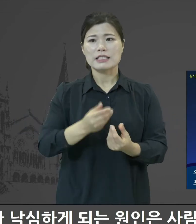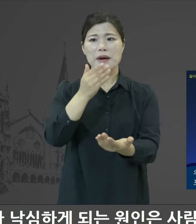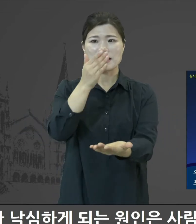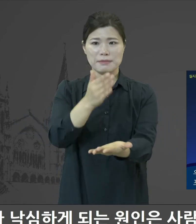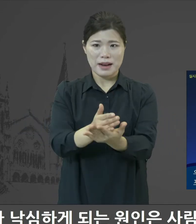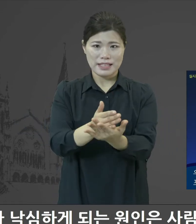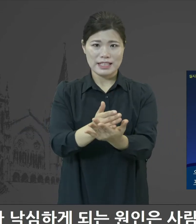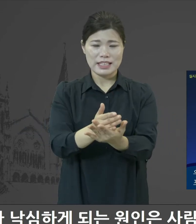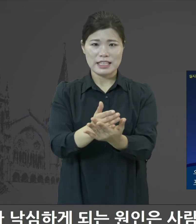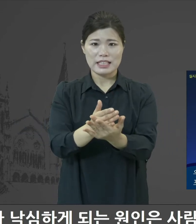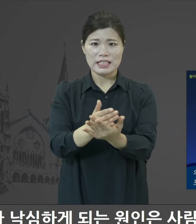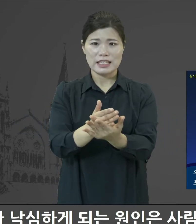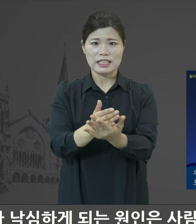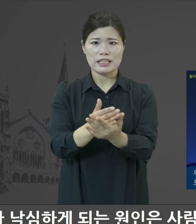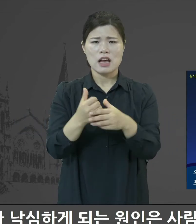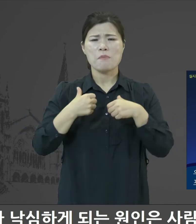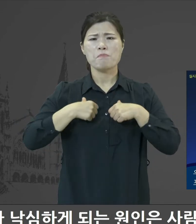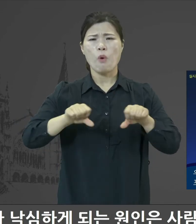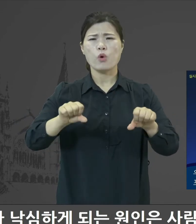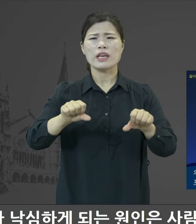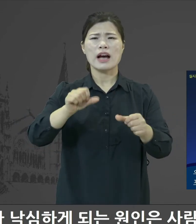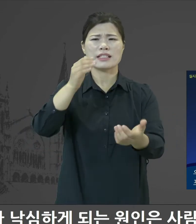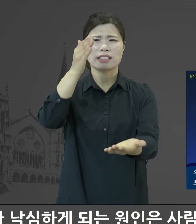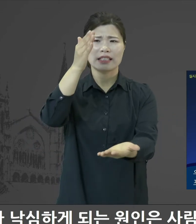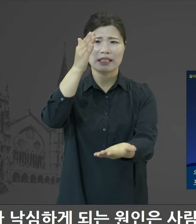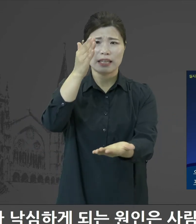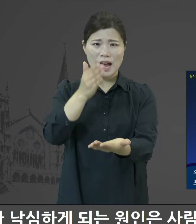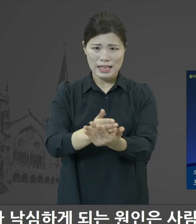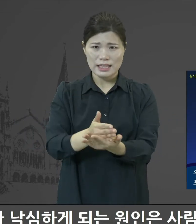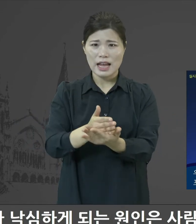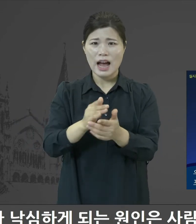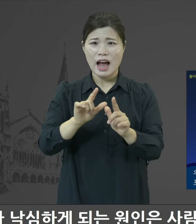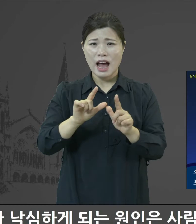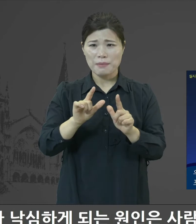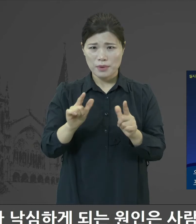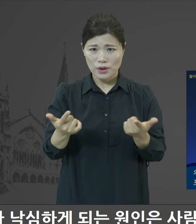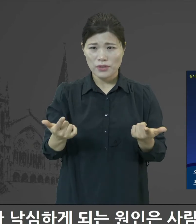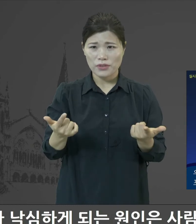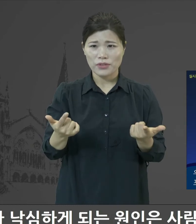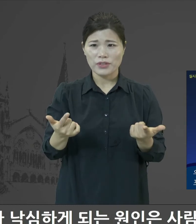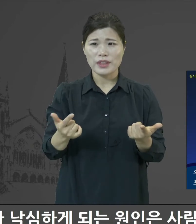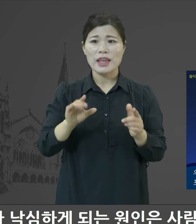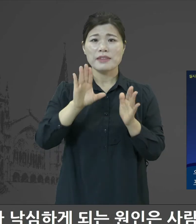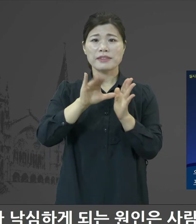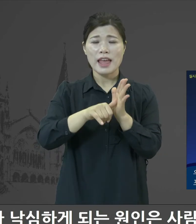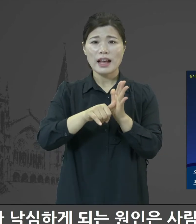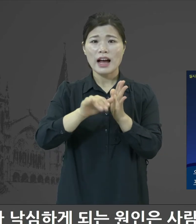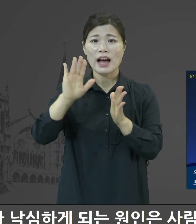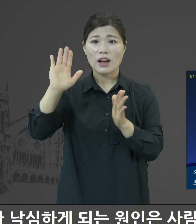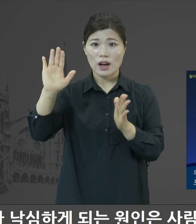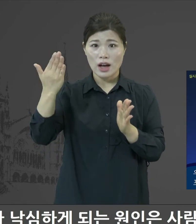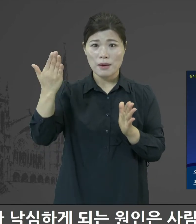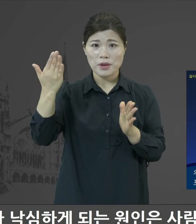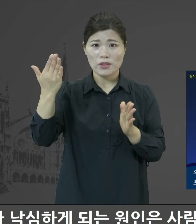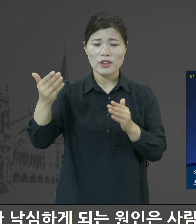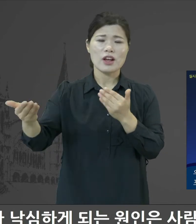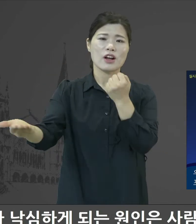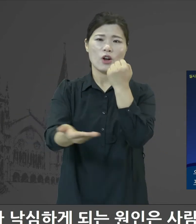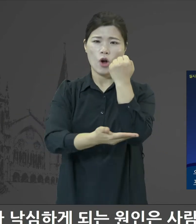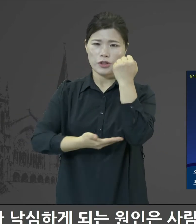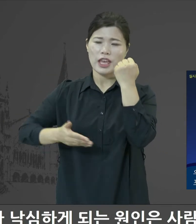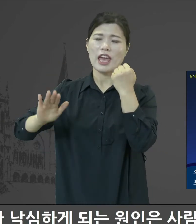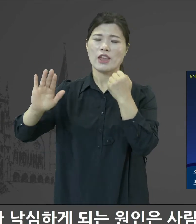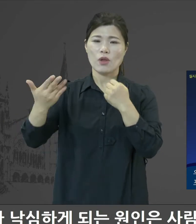낙심하지 말지니 포기하지 아니하면 때가 이름에 거두리라. 여러분 혹시